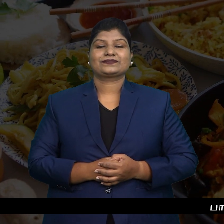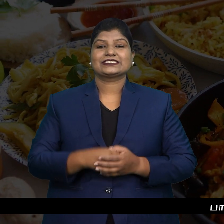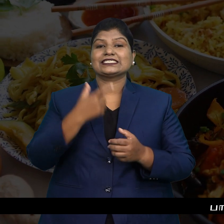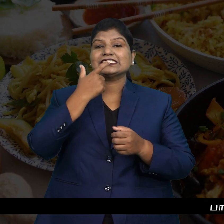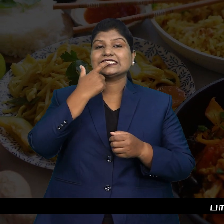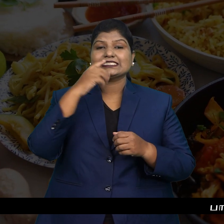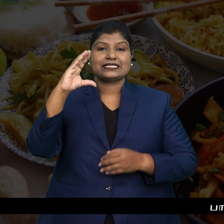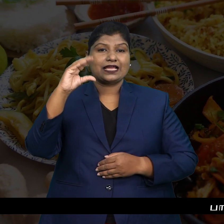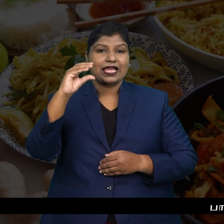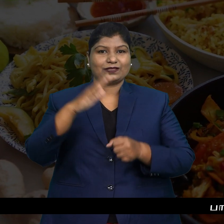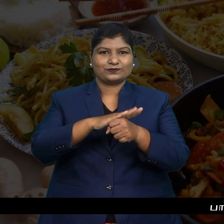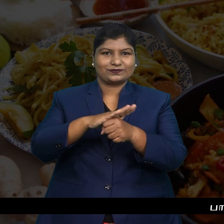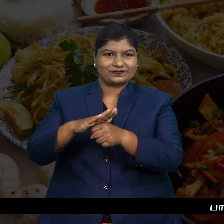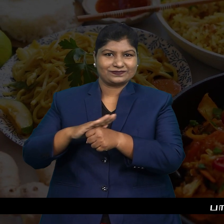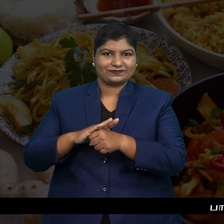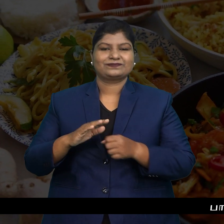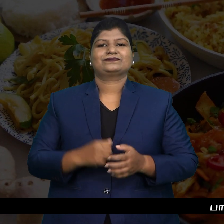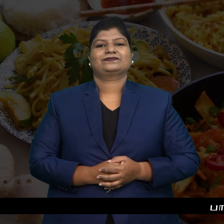பாலாடை கட்டி,